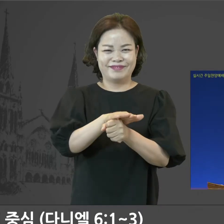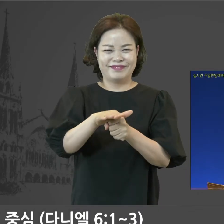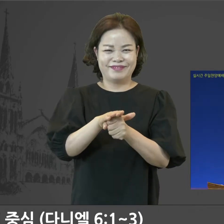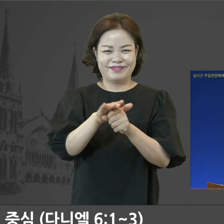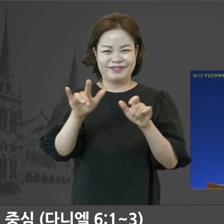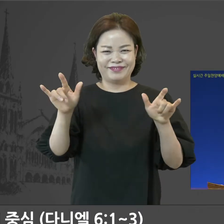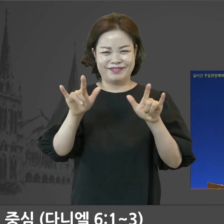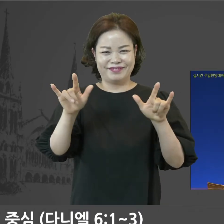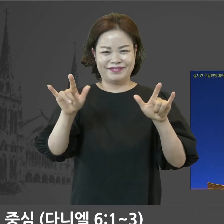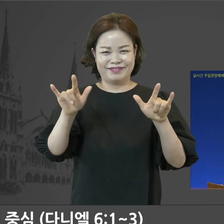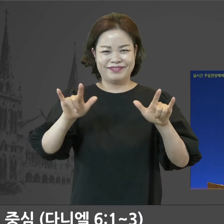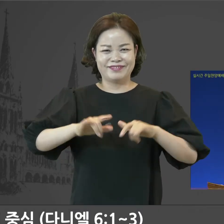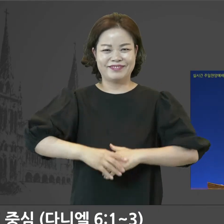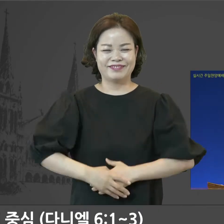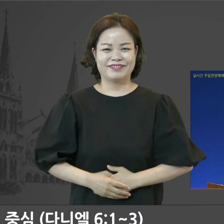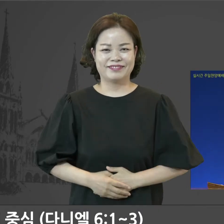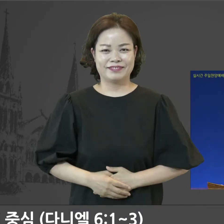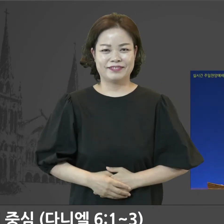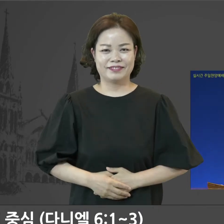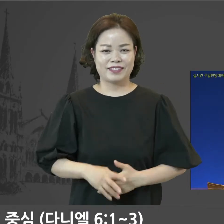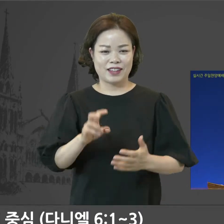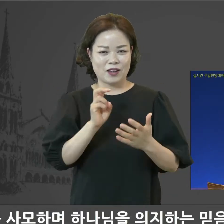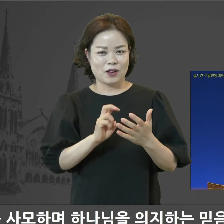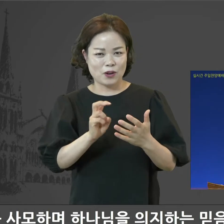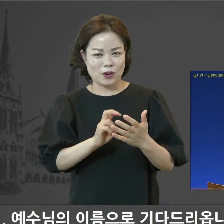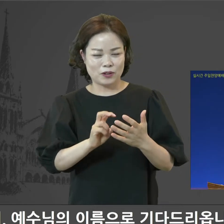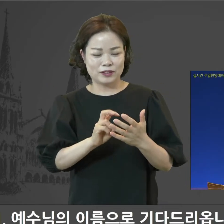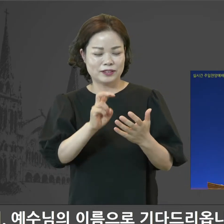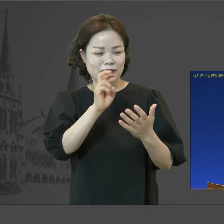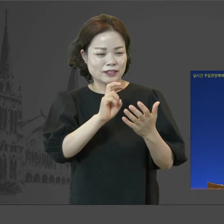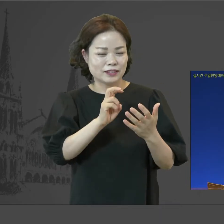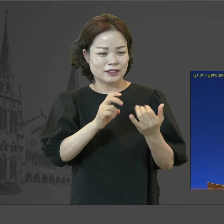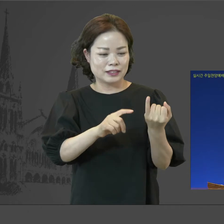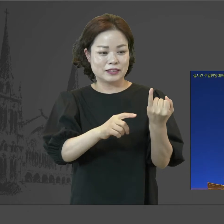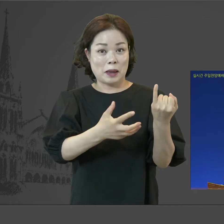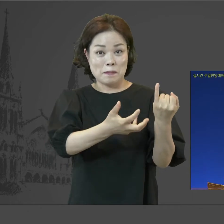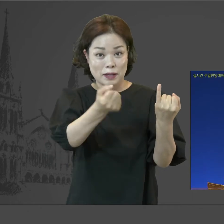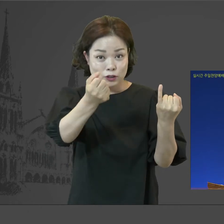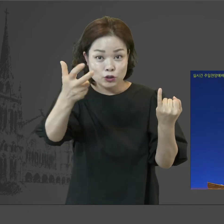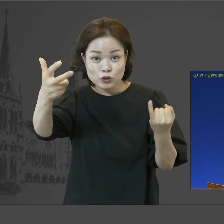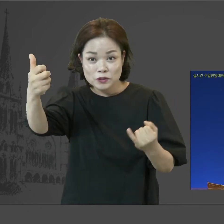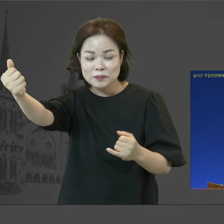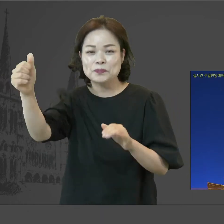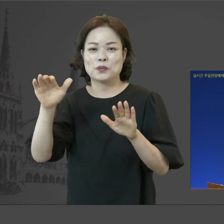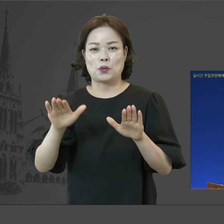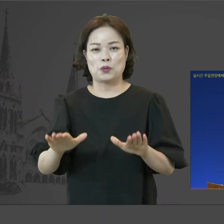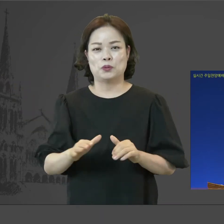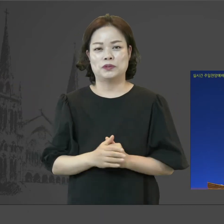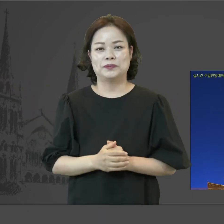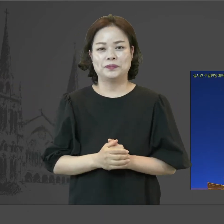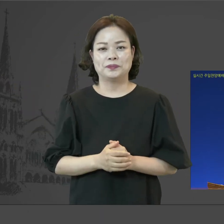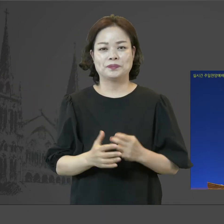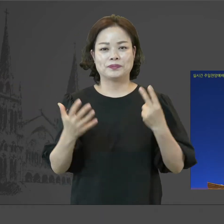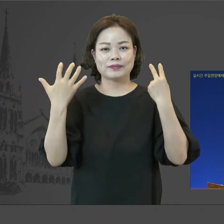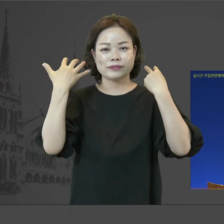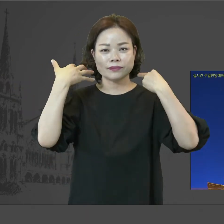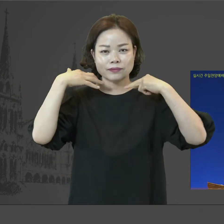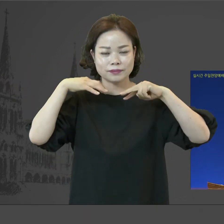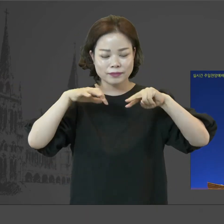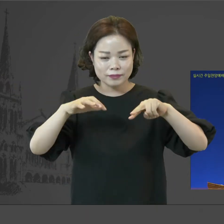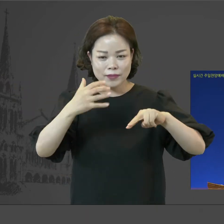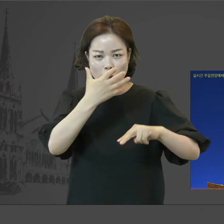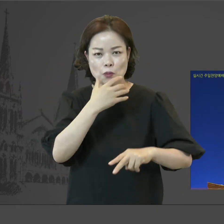사랑합니다. 네, 소프라노 구자훈 지사님의 찬양을 기뻐 받으시는 주님, 이 시간 다니엘 복된